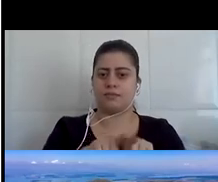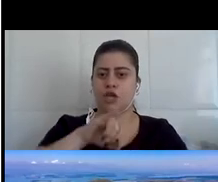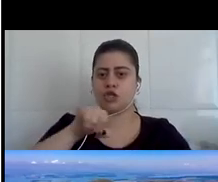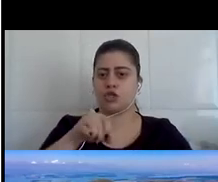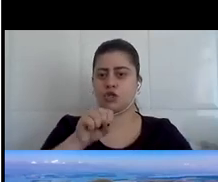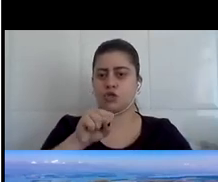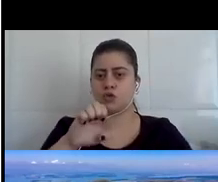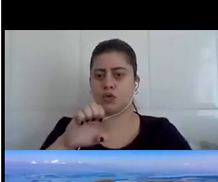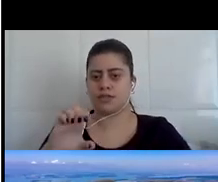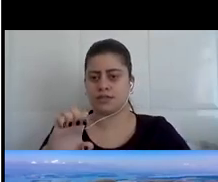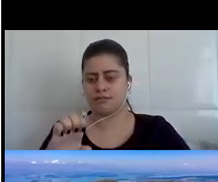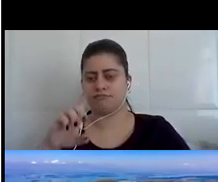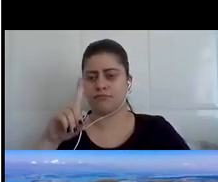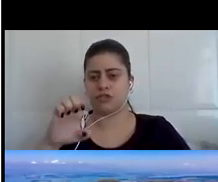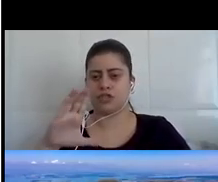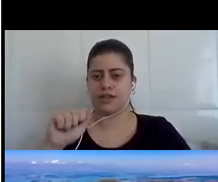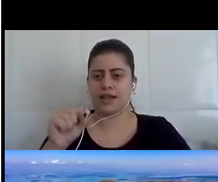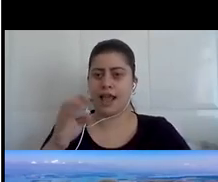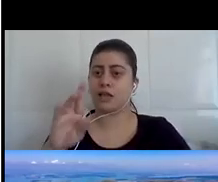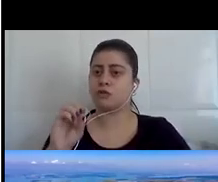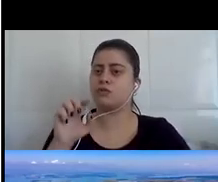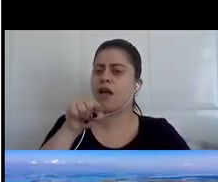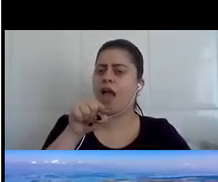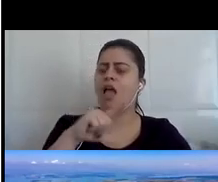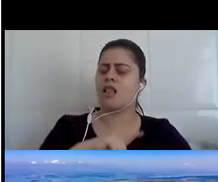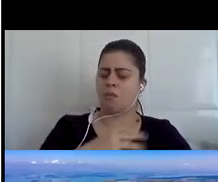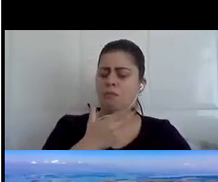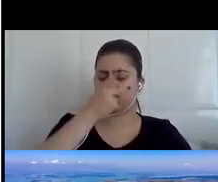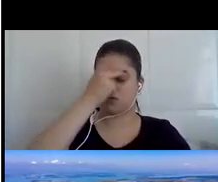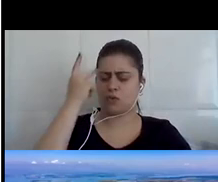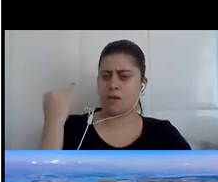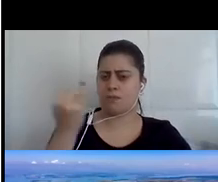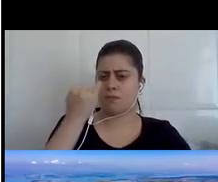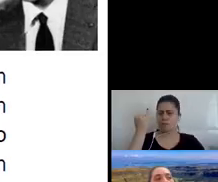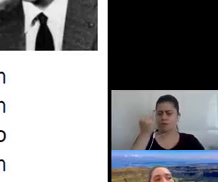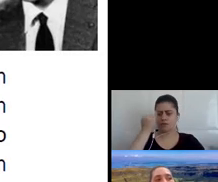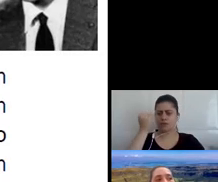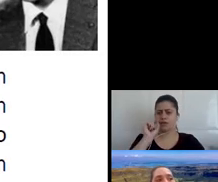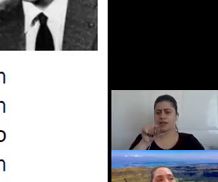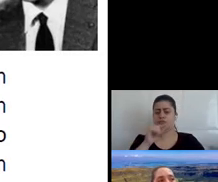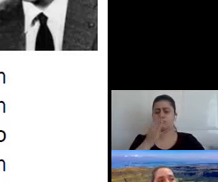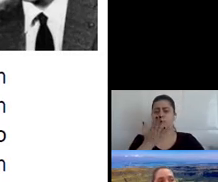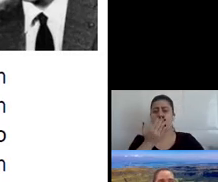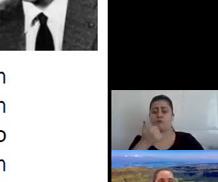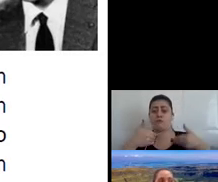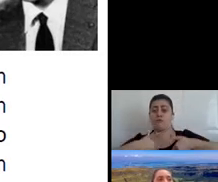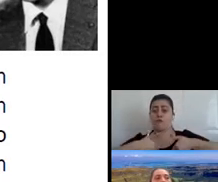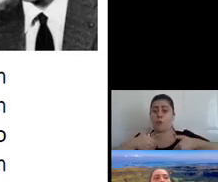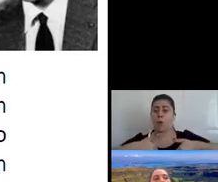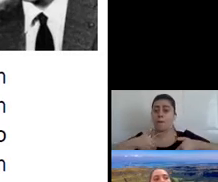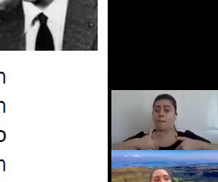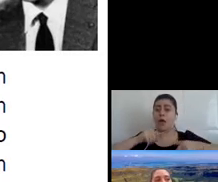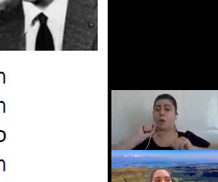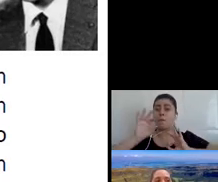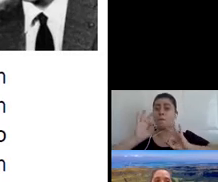nome da questão da alimentação no país, né? Onde ele coloca que esse dilema da fome, muitas vezes ele é um problema político, e